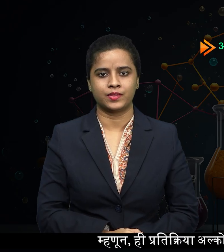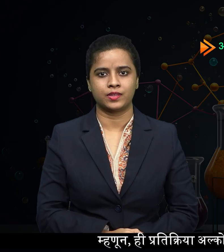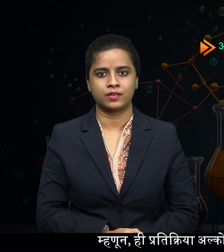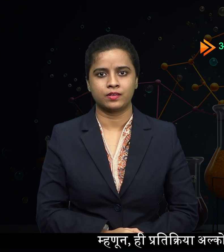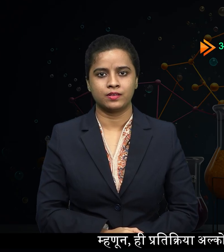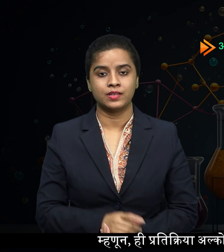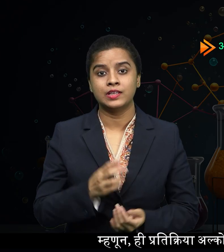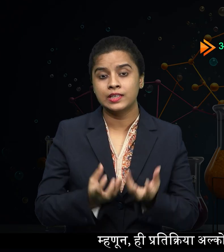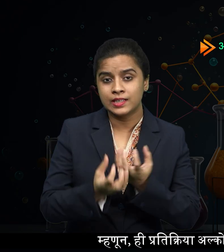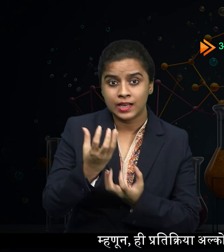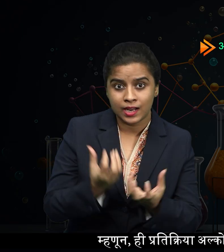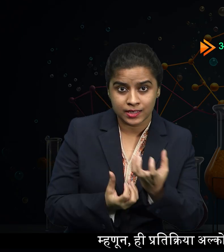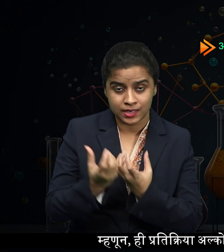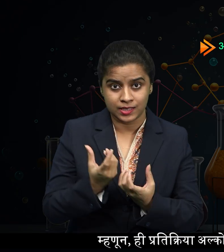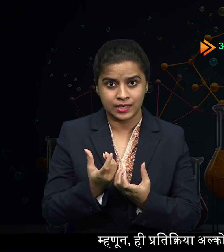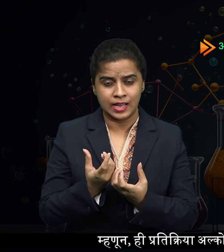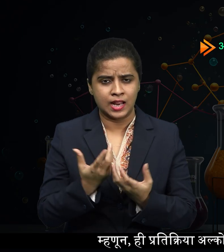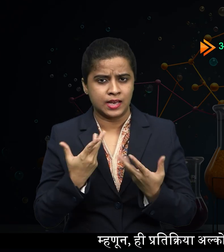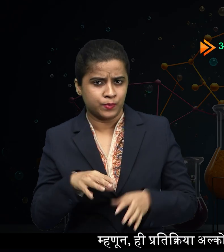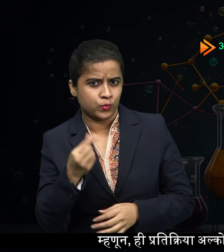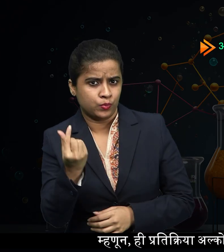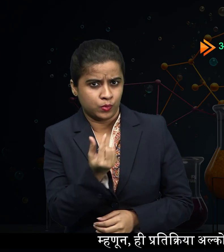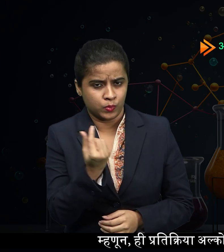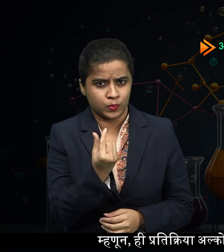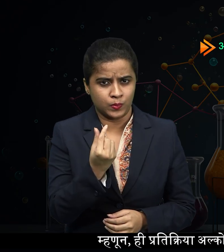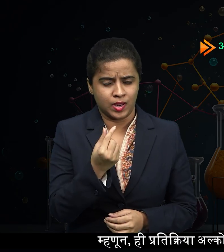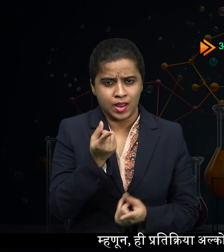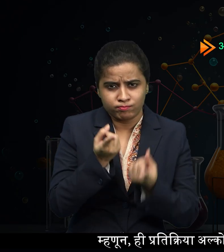म्हणून ही प्रतिक्रिया अल्कोहोल ओळखण्यासाठी वापरली जाऊ शकते.